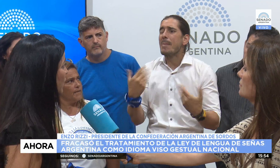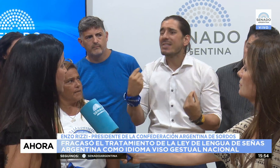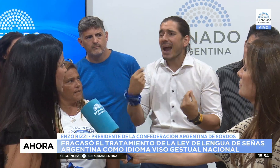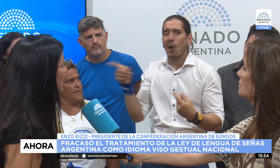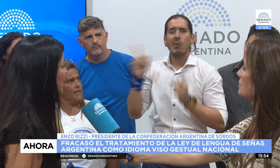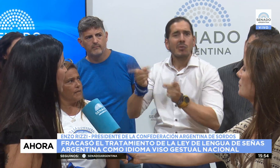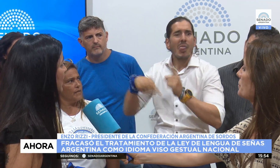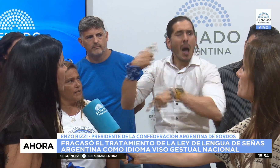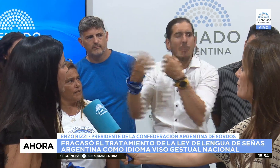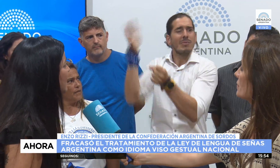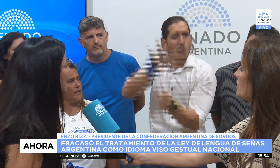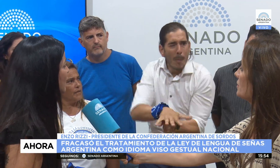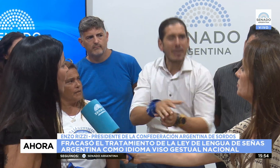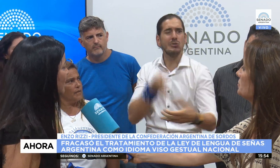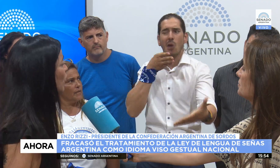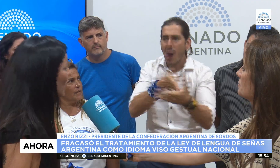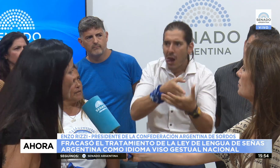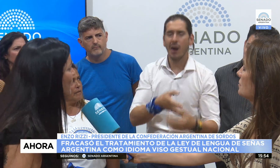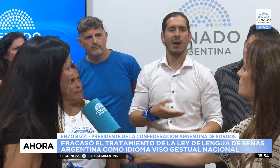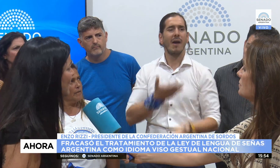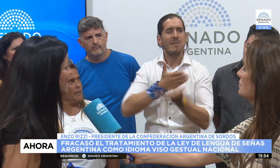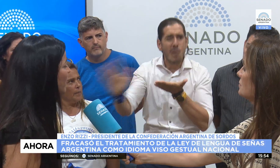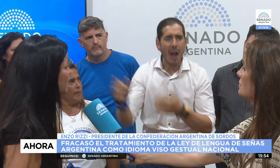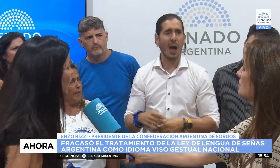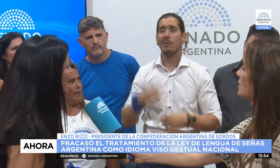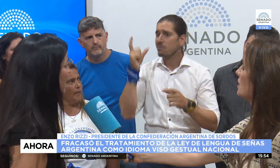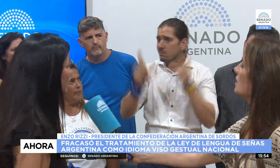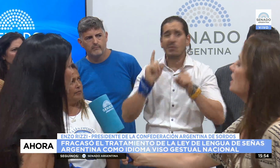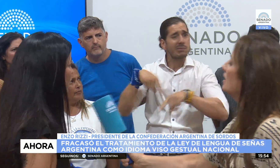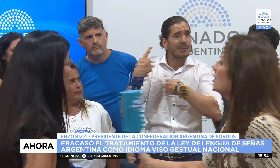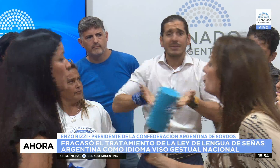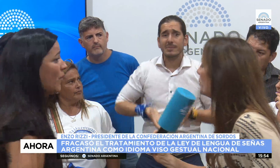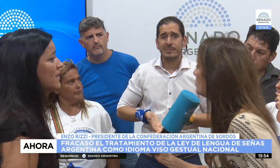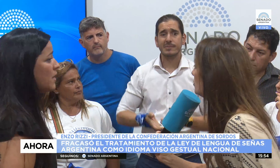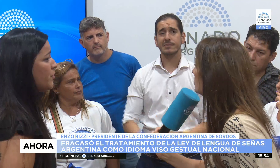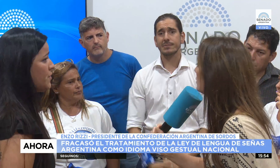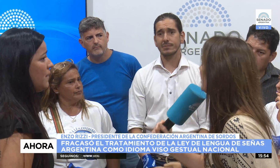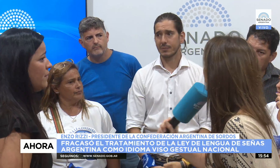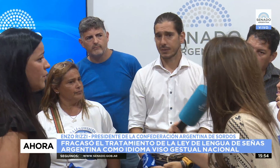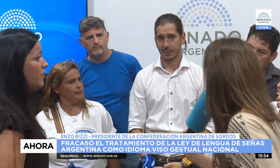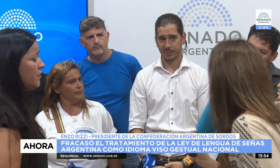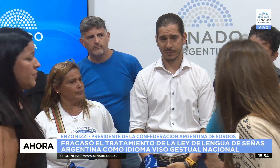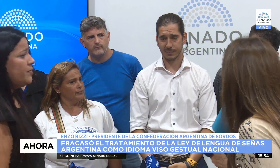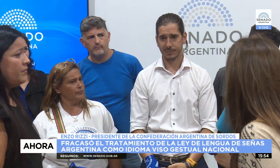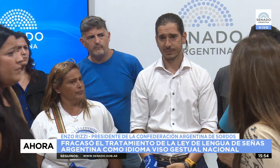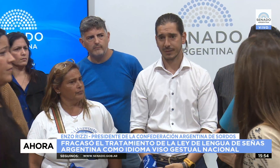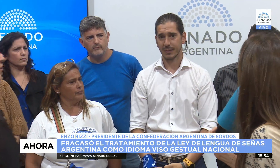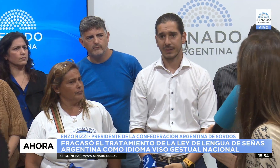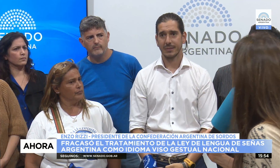¿sí?, y permiten que todavía permiten esta opresión hacia nosotros. ¿Les sorprendió lo que ocurrió hoy? ¿Tenían el